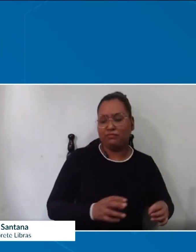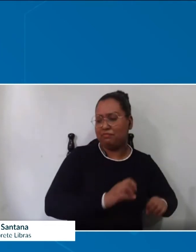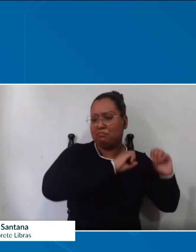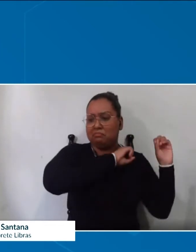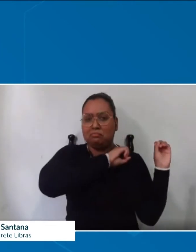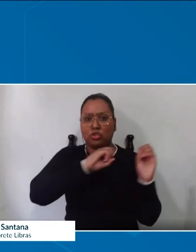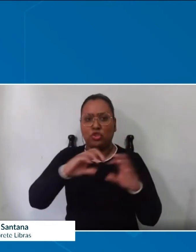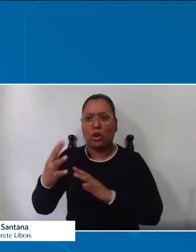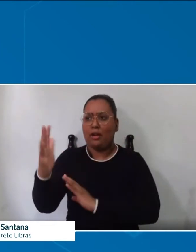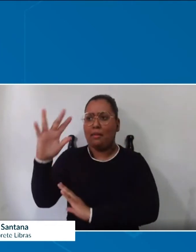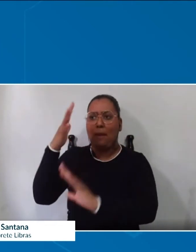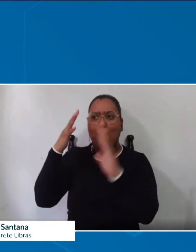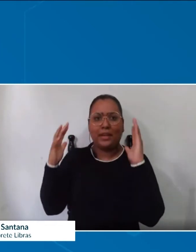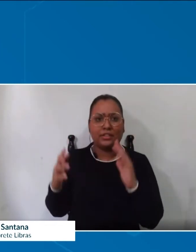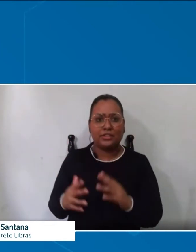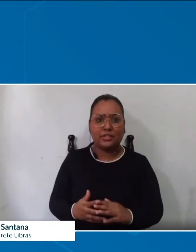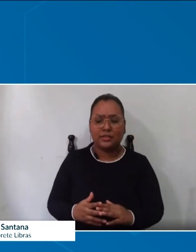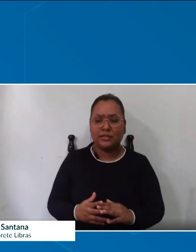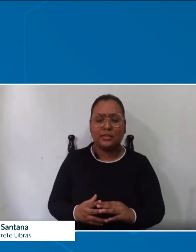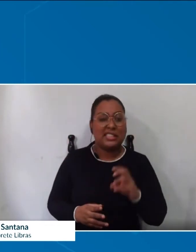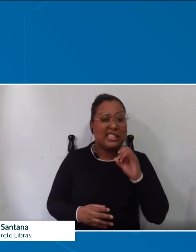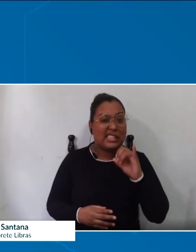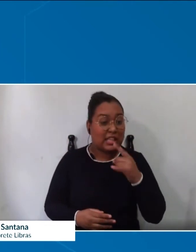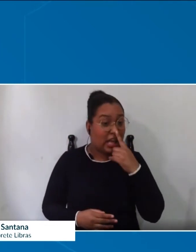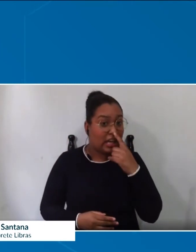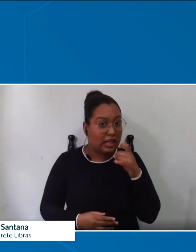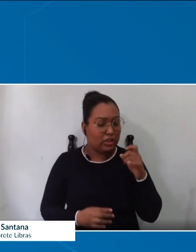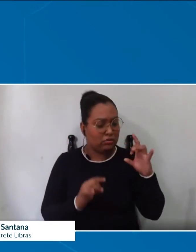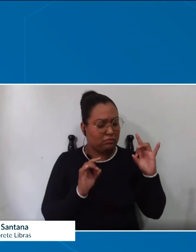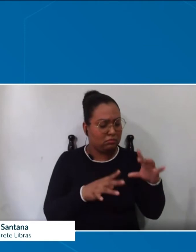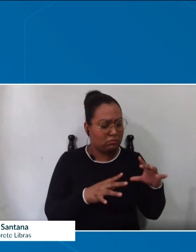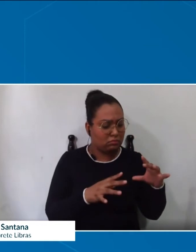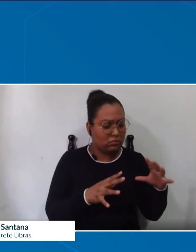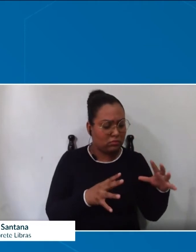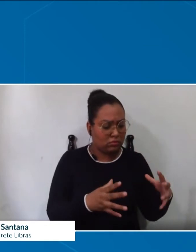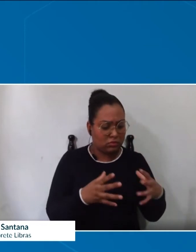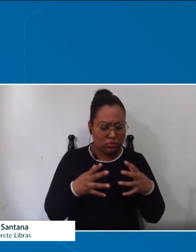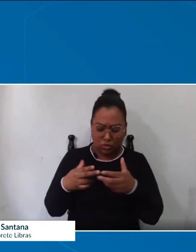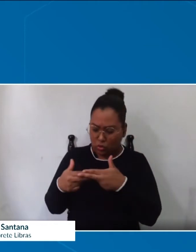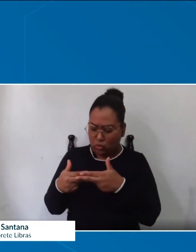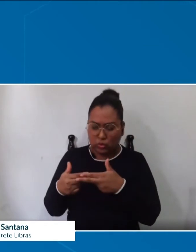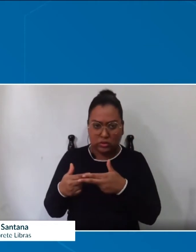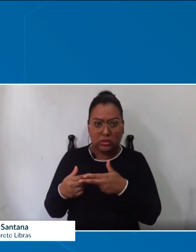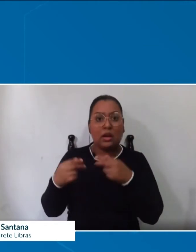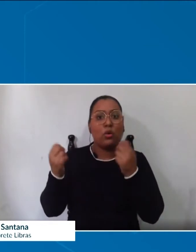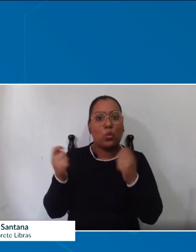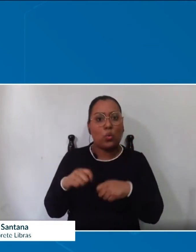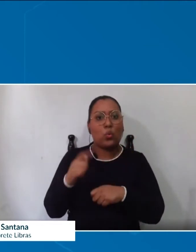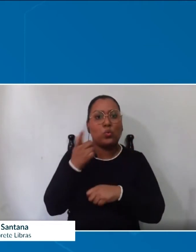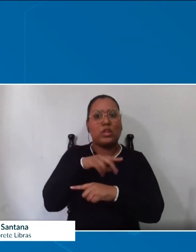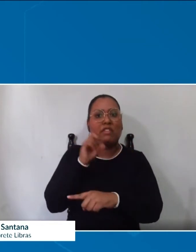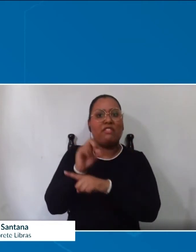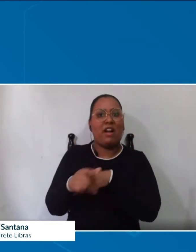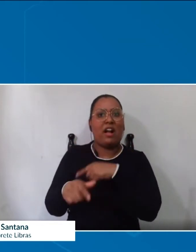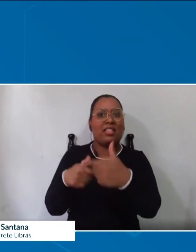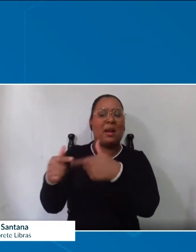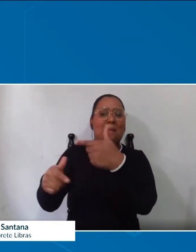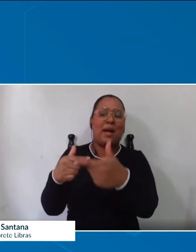não reaproveitamos isso. Se nós reaproveitássemos isso, nós estaríamos gerando emprego e renda e, com certeza,